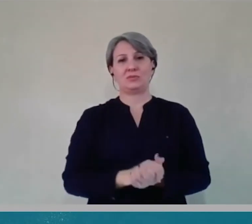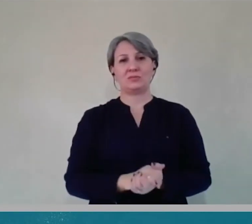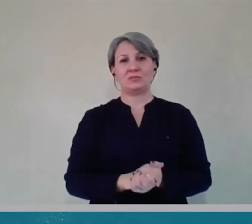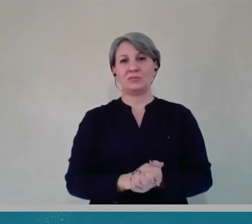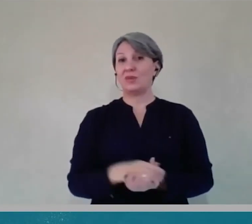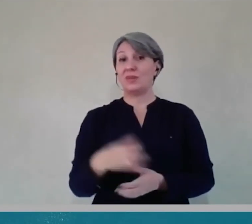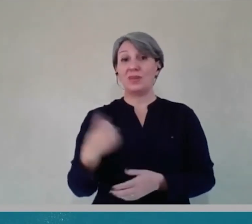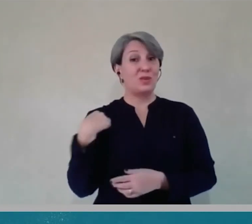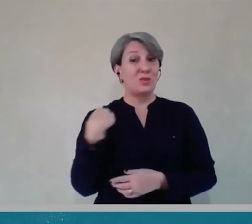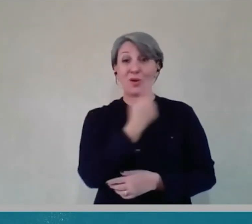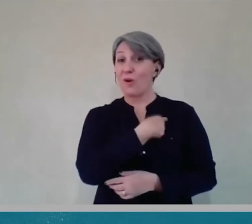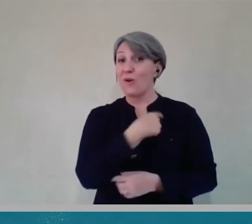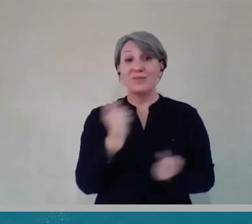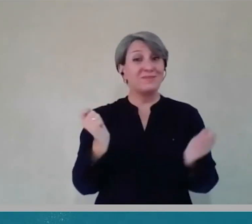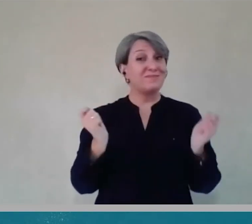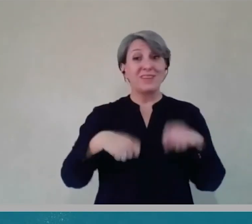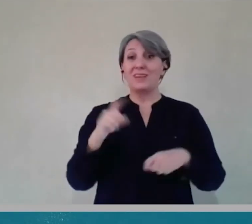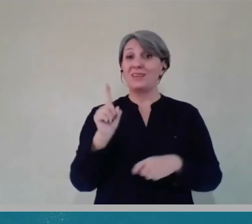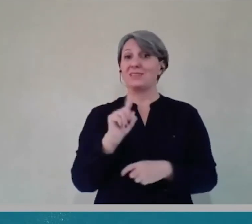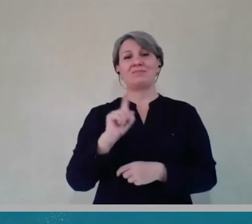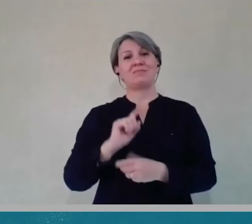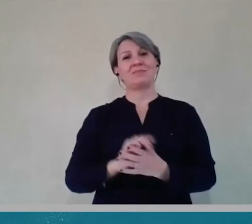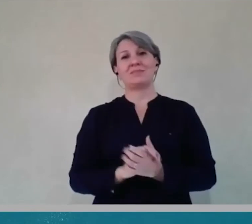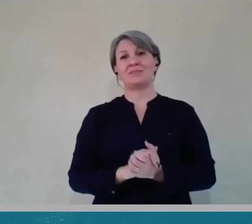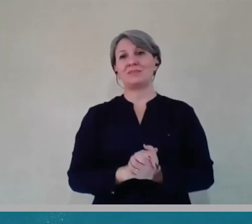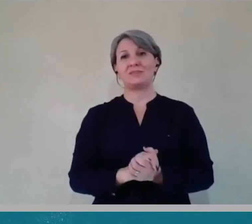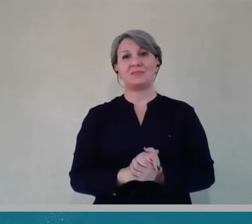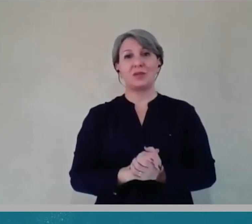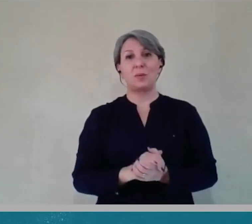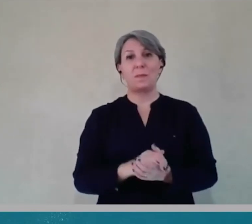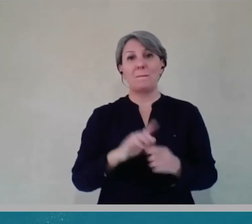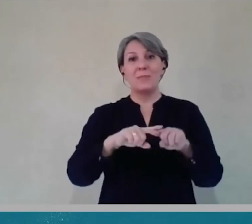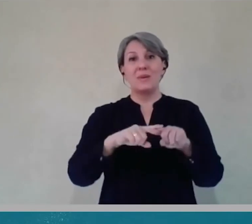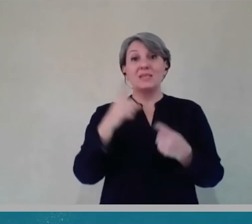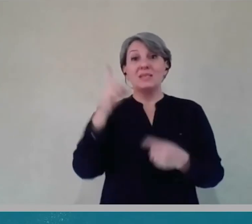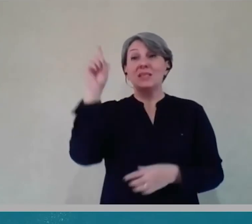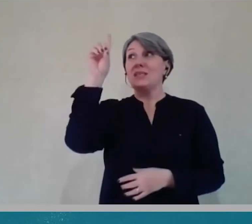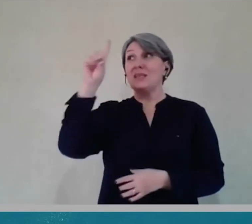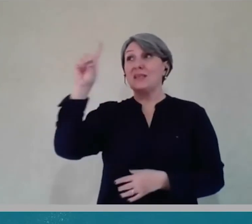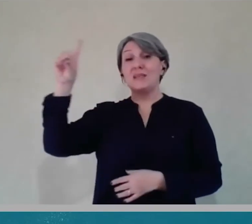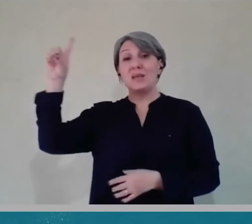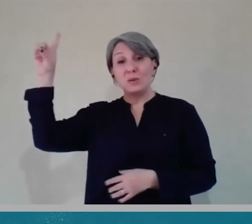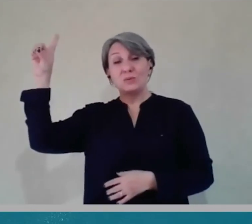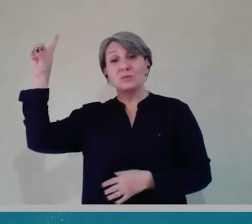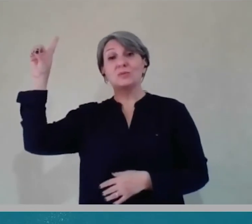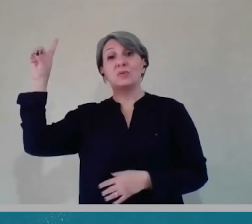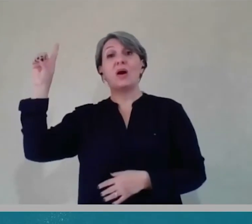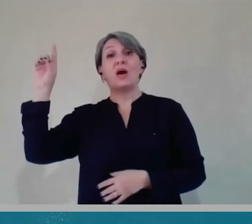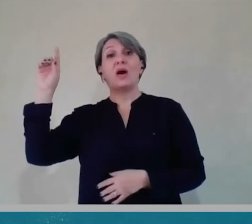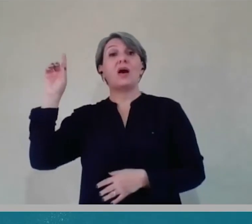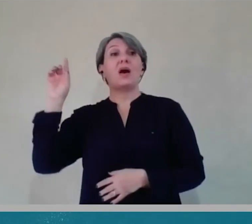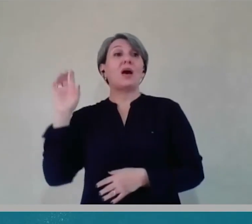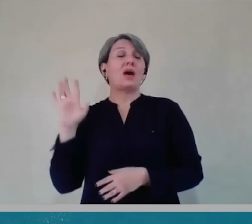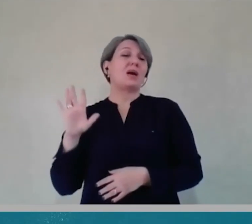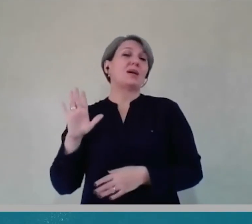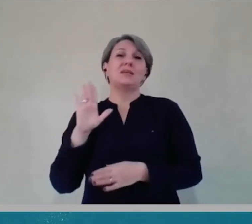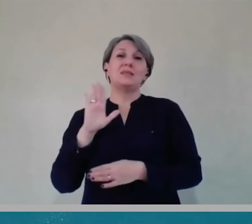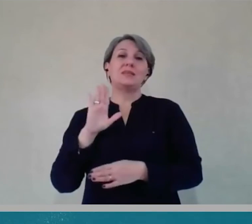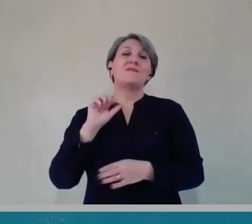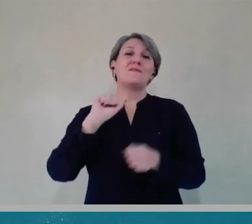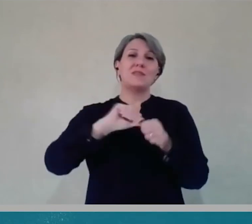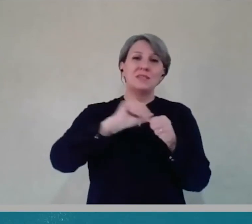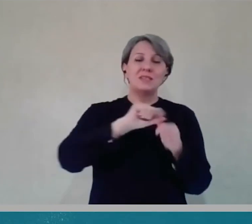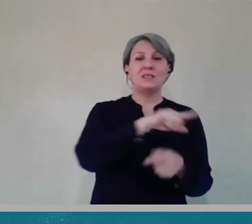Que deu condições para as irmãs das conectadas cuidarem de tantas mulheres necessitadas,